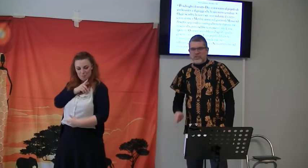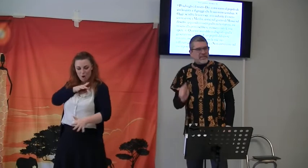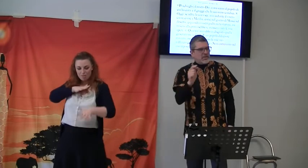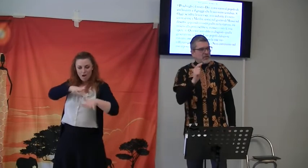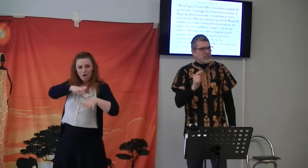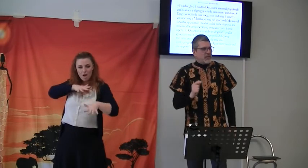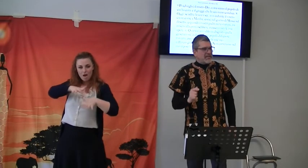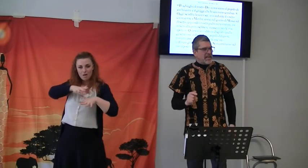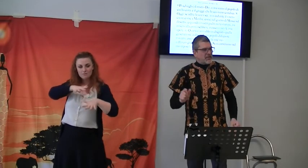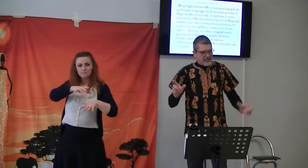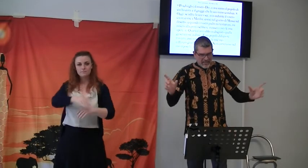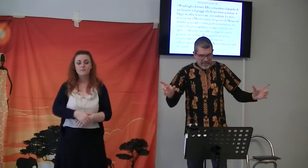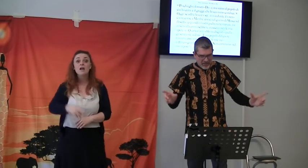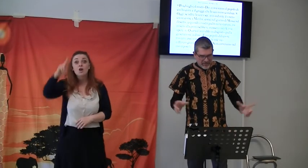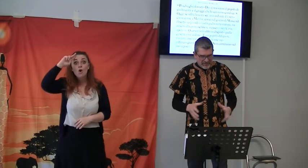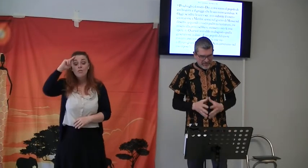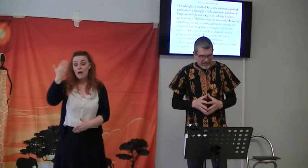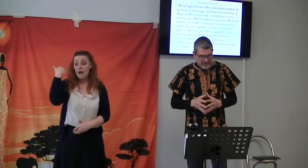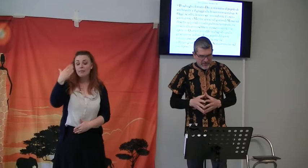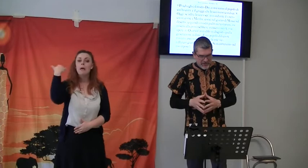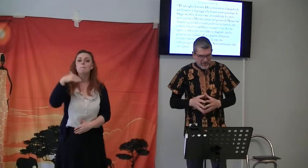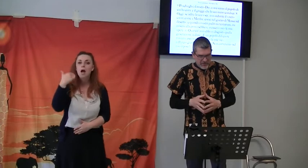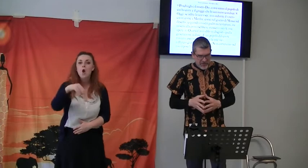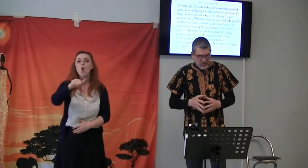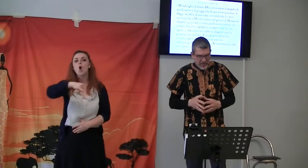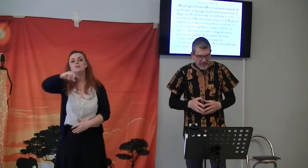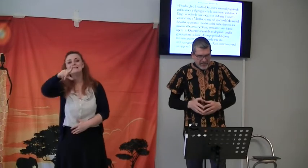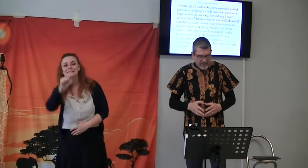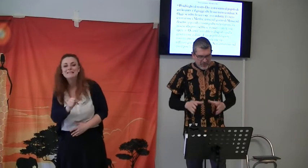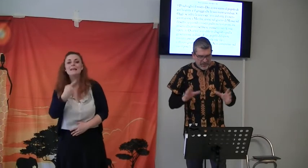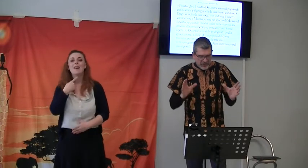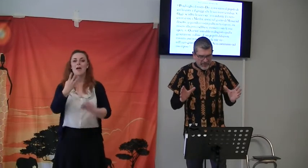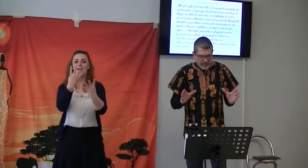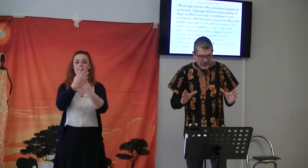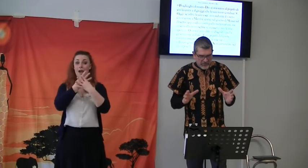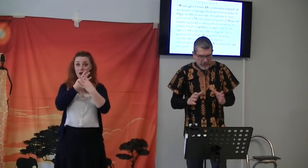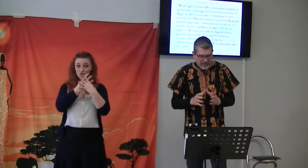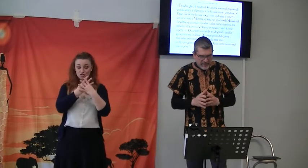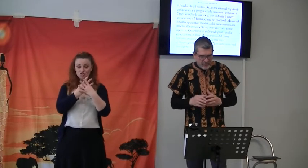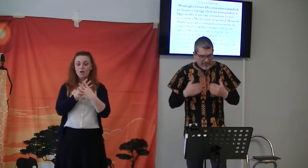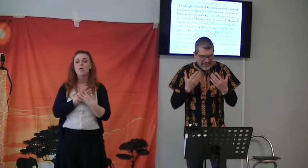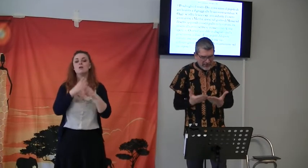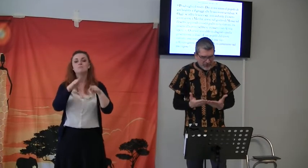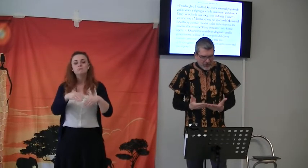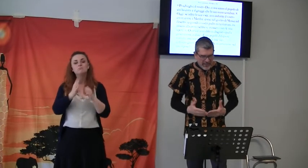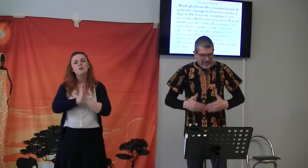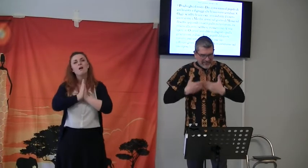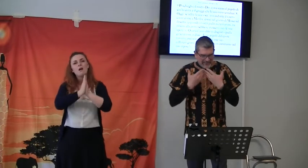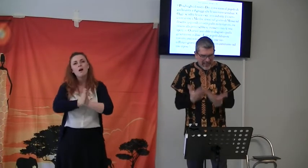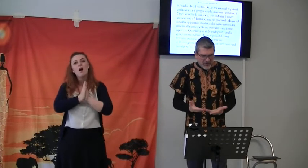Vi ricordate quando Paolo e Sila erano in carcere, in Atti 16:25, è scritto: verso la mezzanotte Paolo e Sila